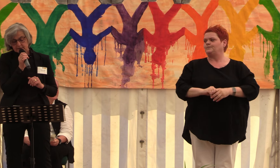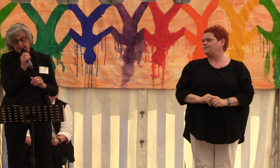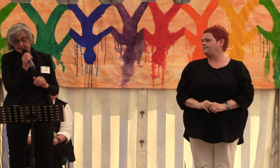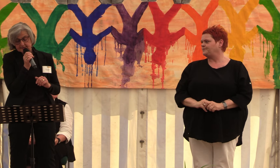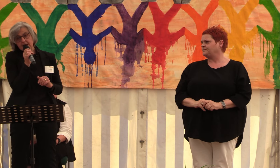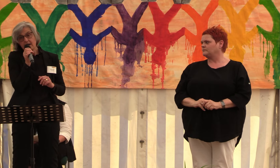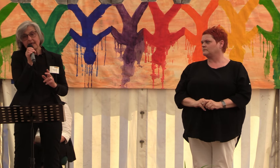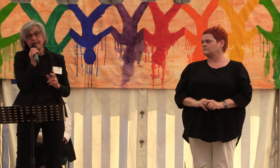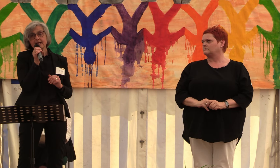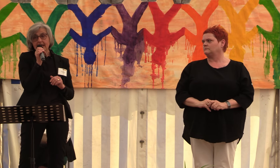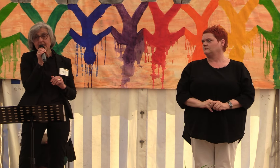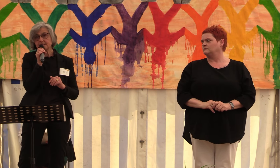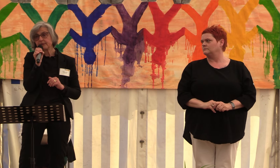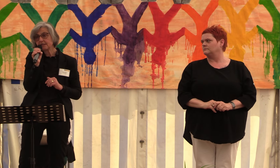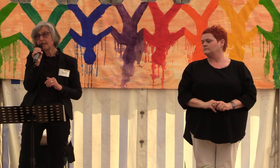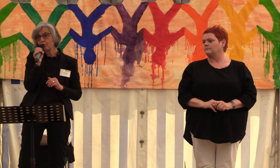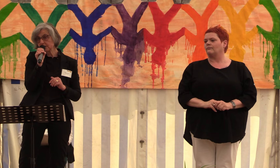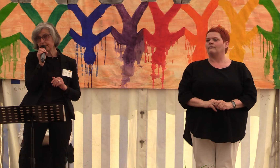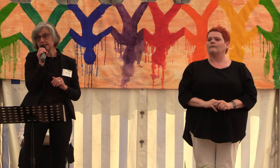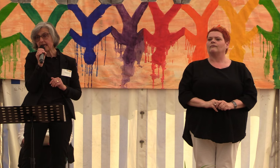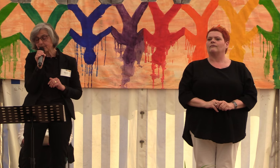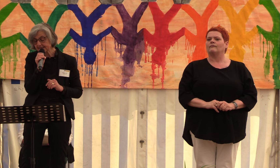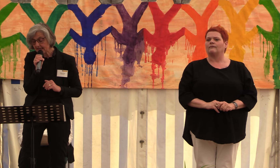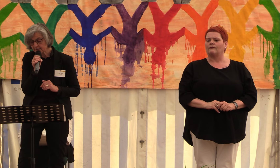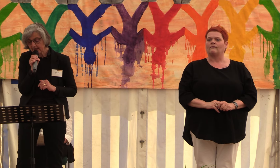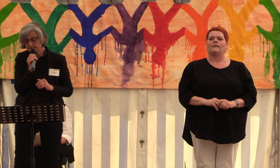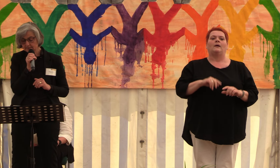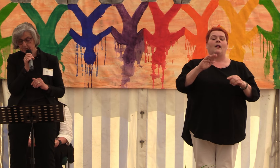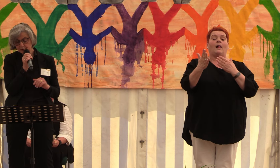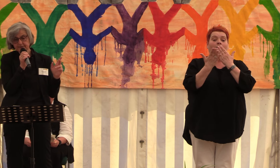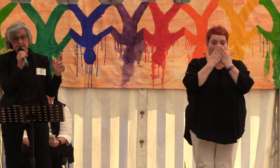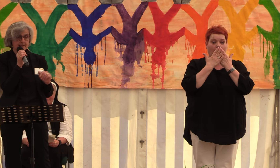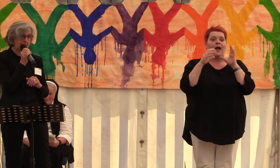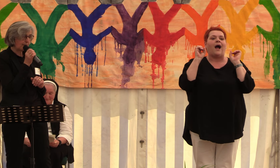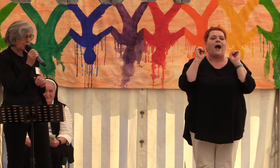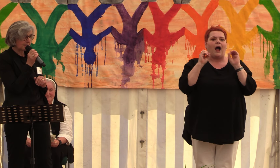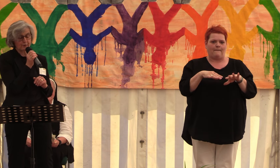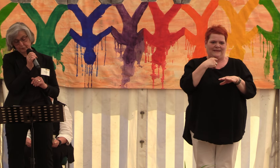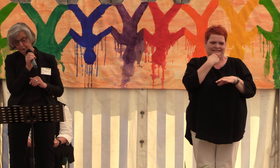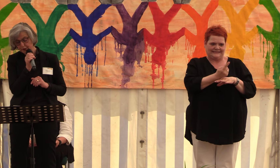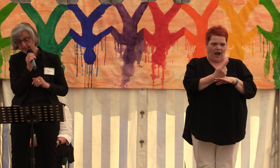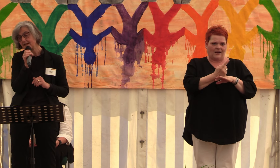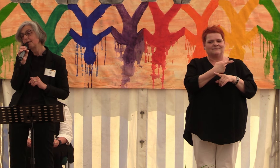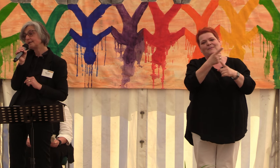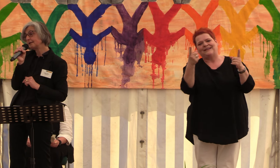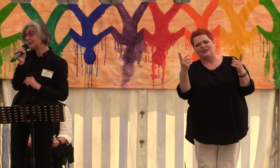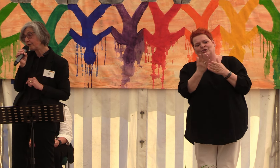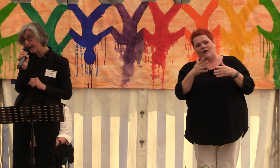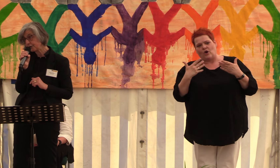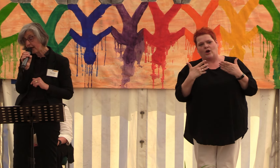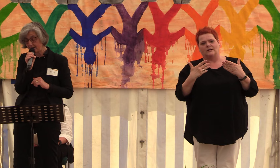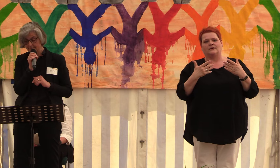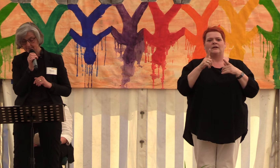Was heute dieses Jahr leider krankheitsbedingt dann kurzfristig abgesagt werden muss, wenn sich da jemand schon drauf gefreut hat, das ist